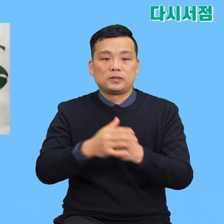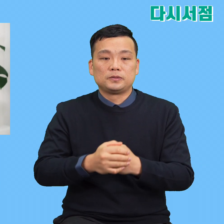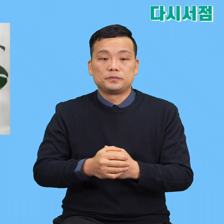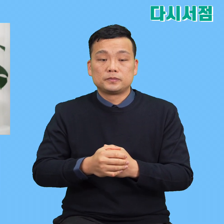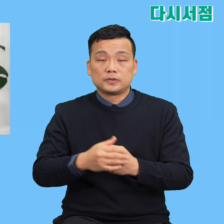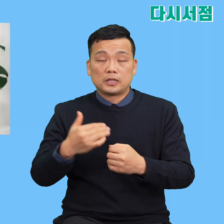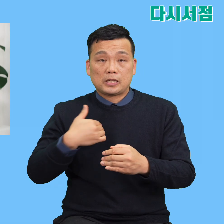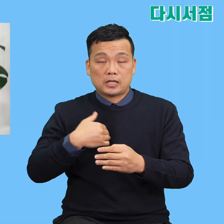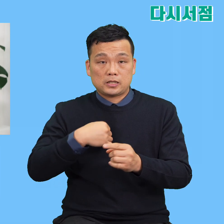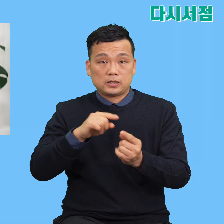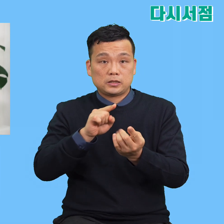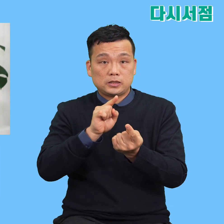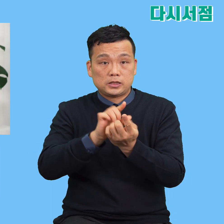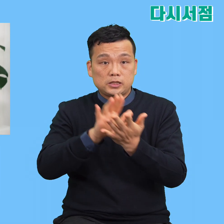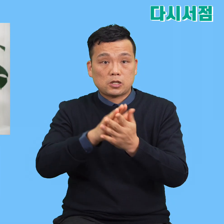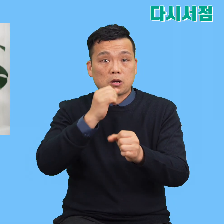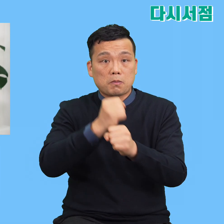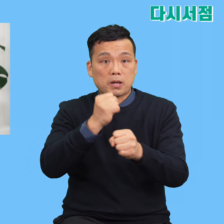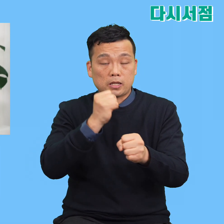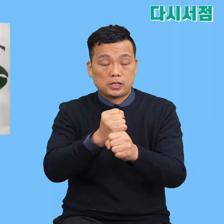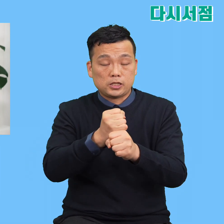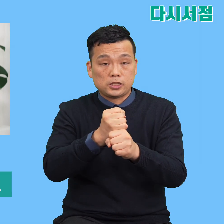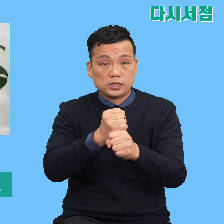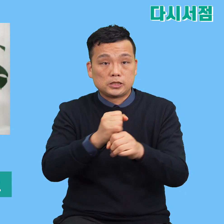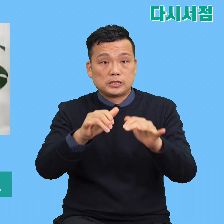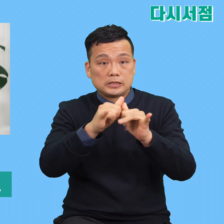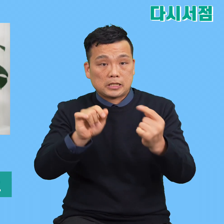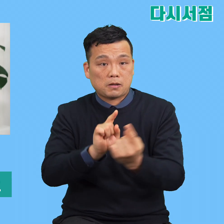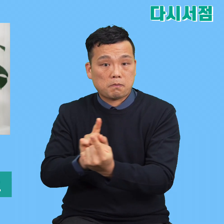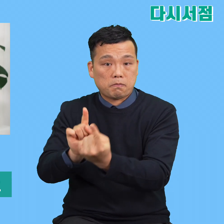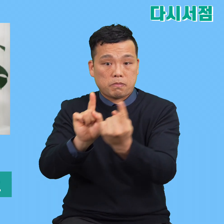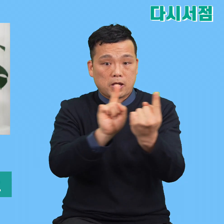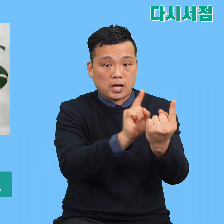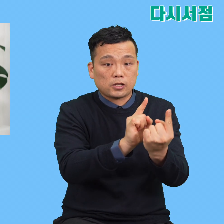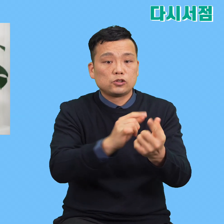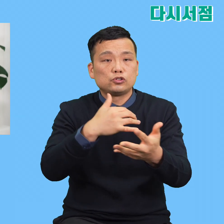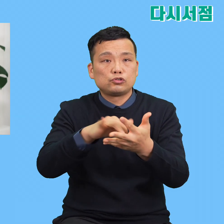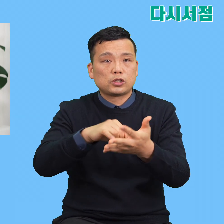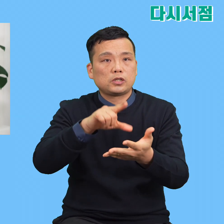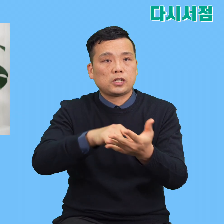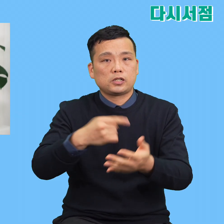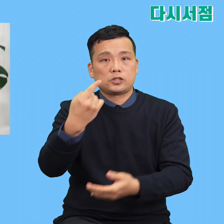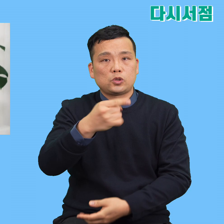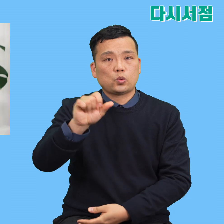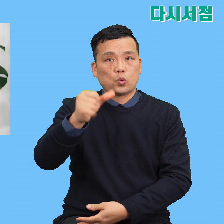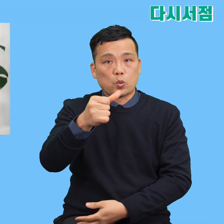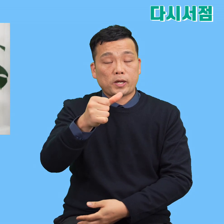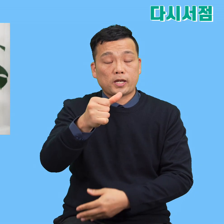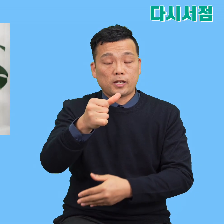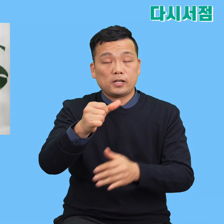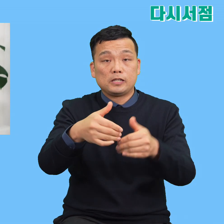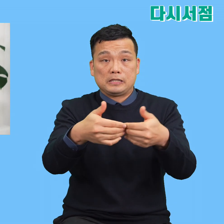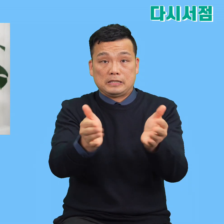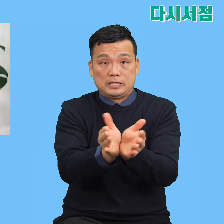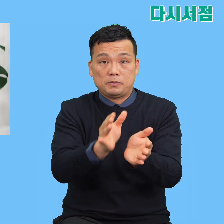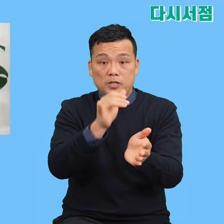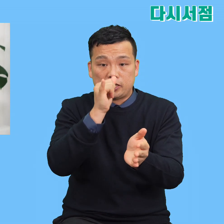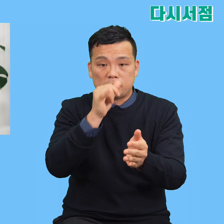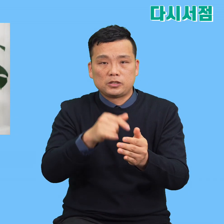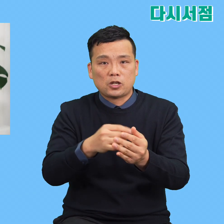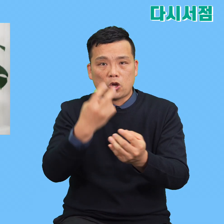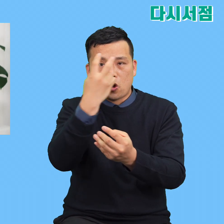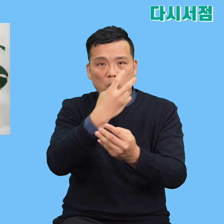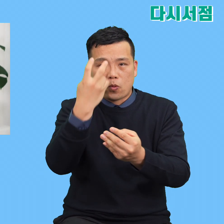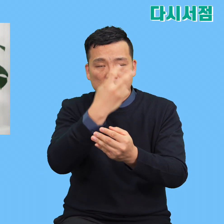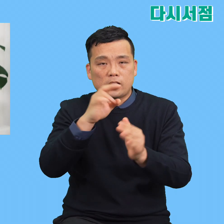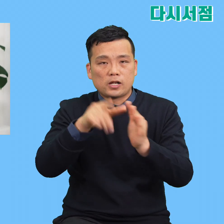1500팀 이상이랑 거래처라고 해야 되나? 1대1 직거래를 하잖아요. 거의 1500팀. 근데 그게 너무 힘들 때도